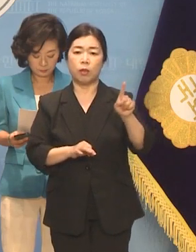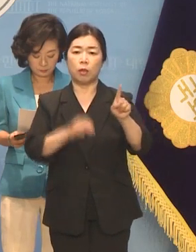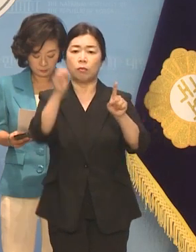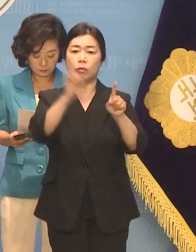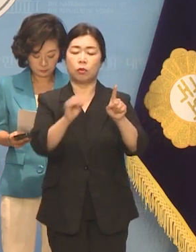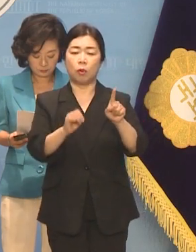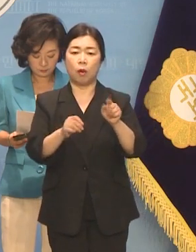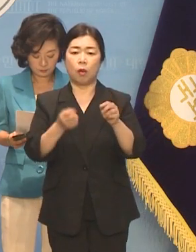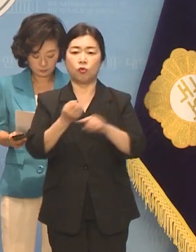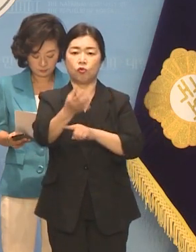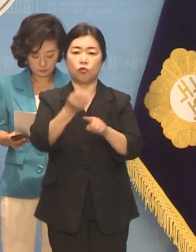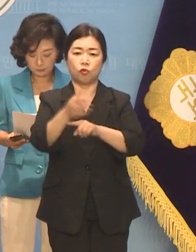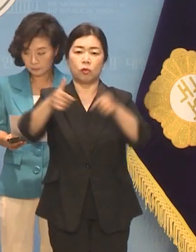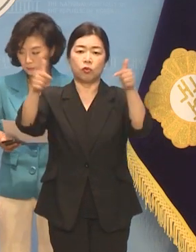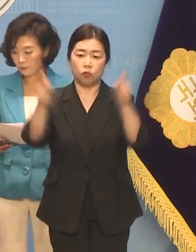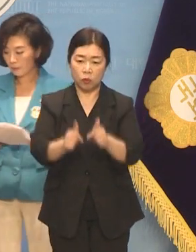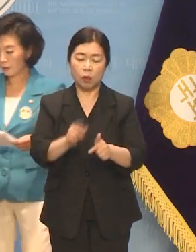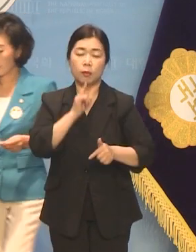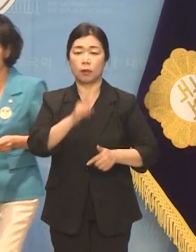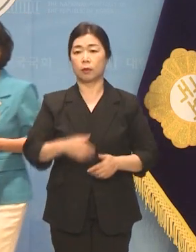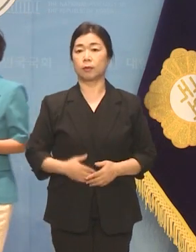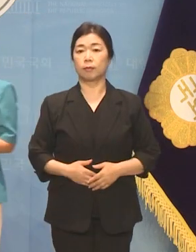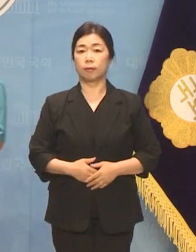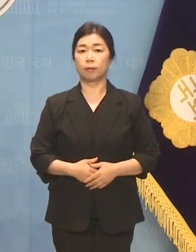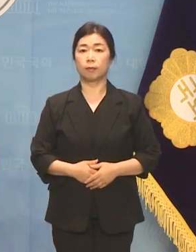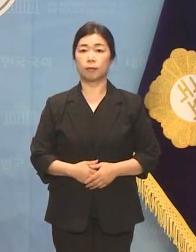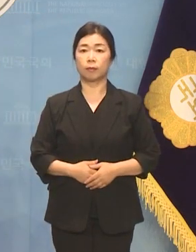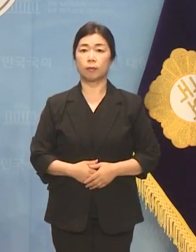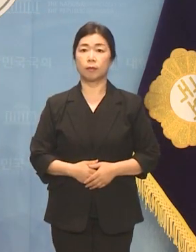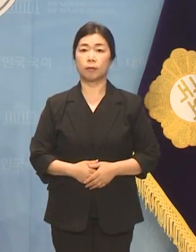분석도 보고되고 있다.